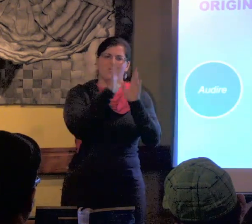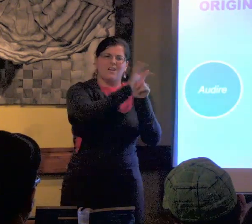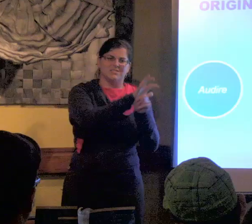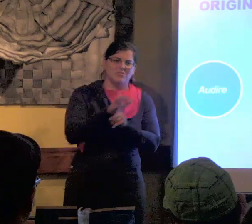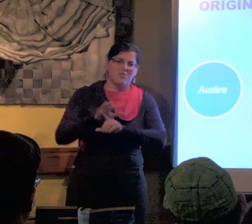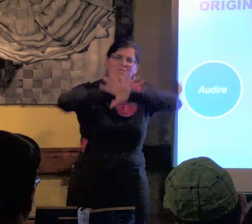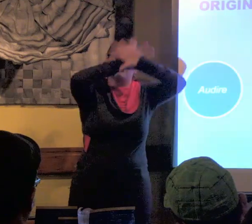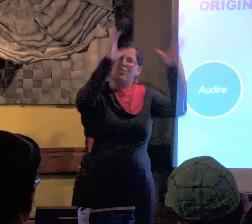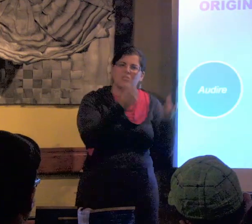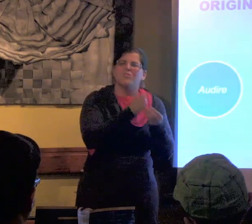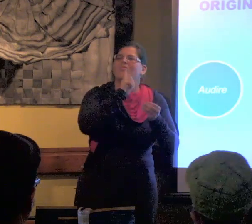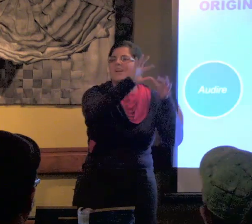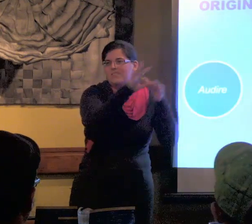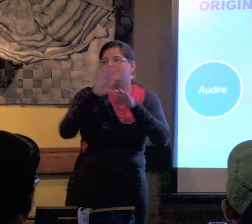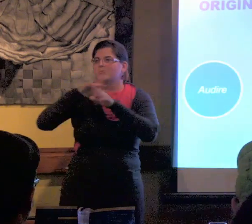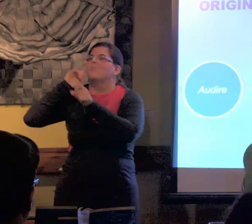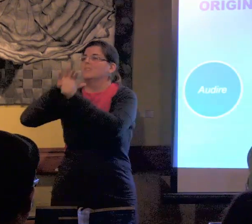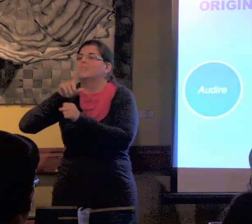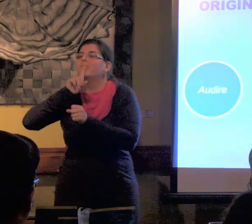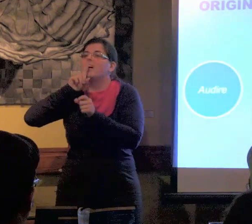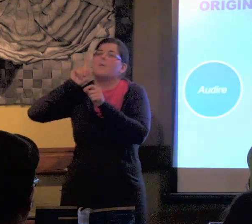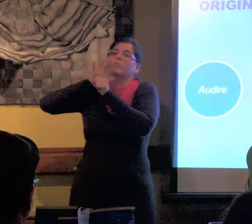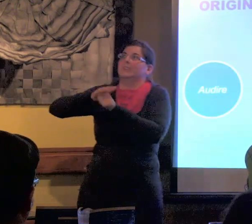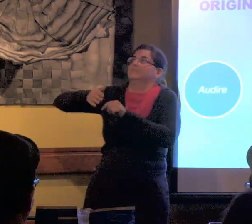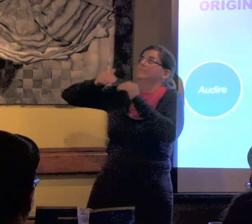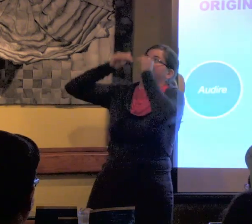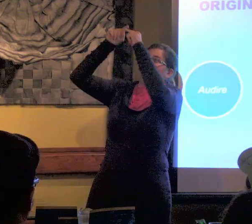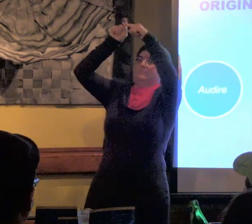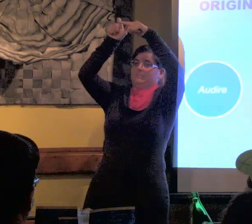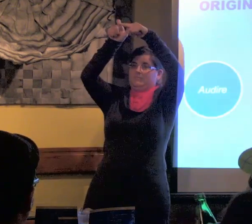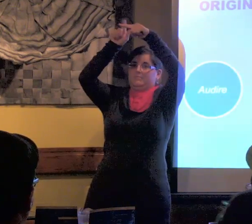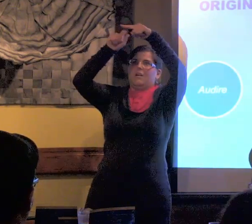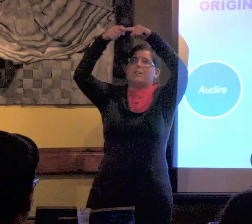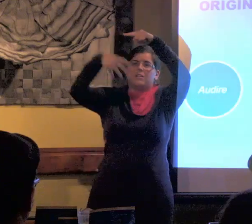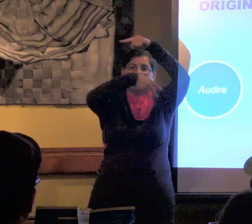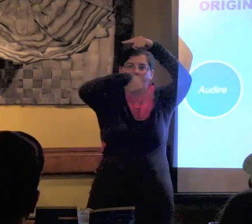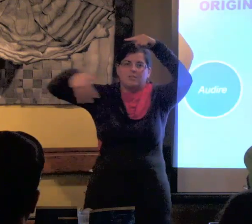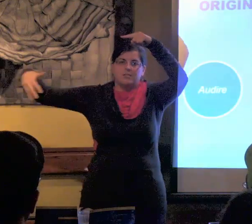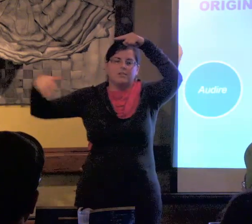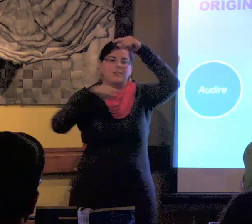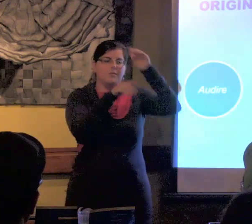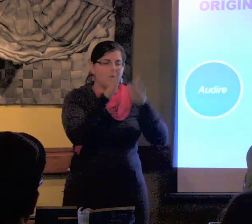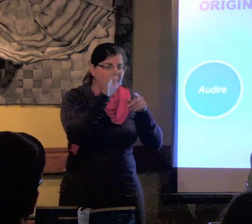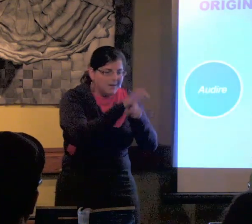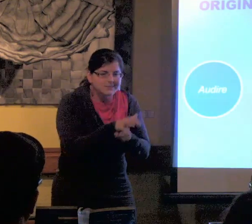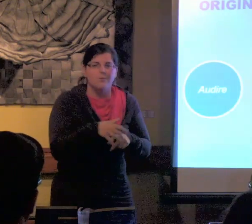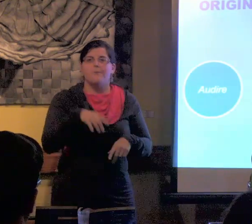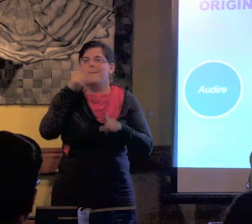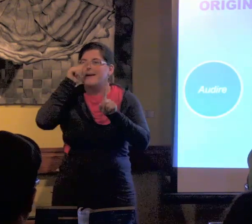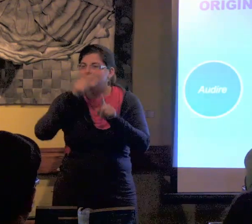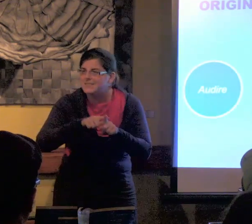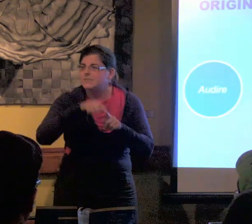Donc, en fait, on vient d'expliquer plein de situations, mais l'audisme, le thème de quoi découle tout ce dont